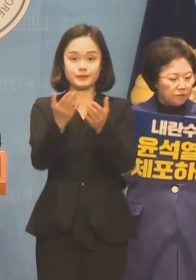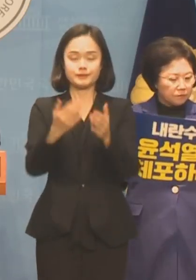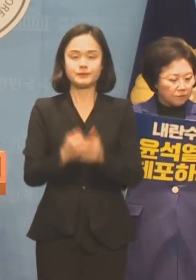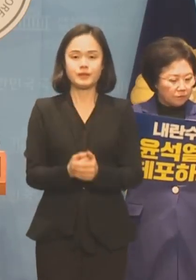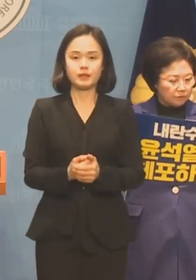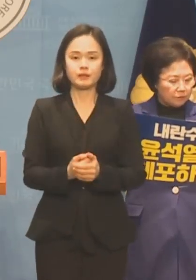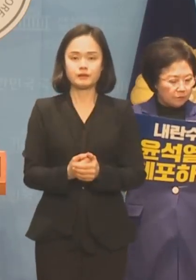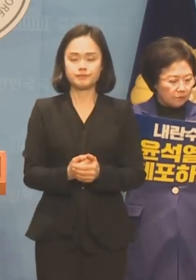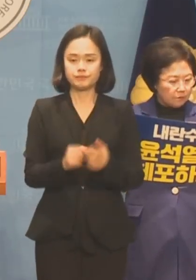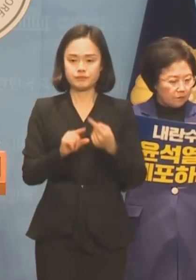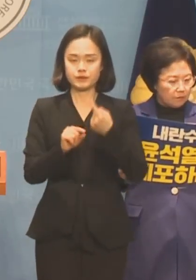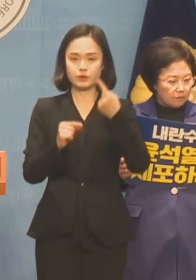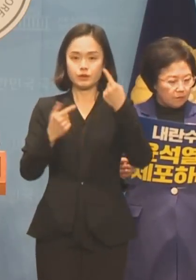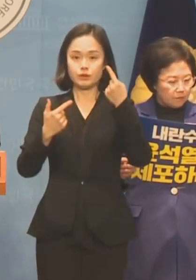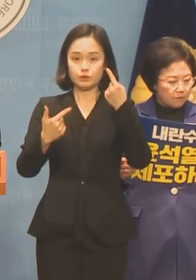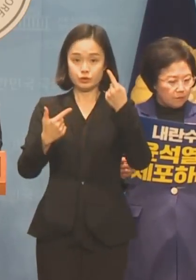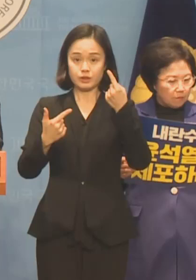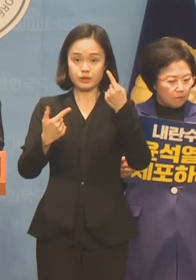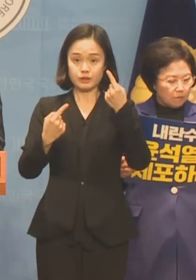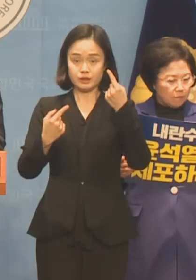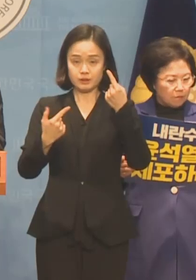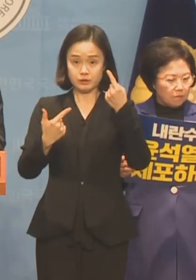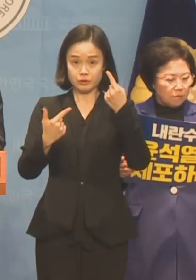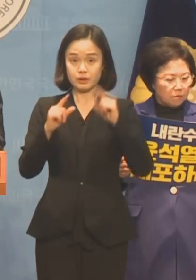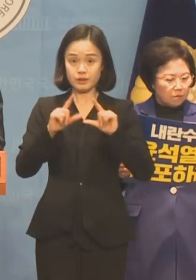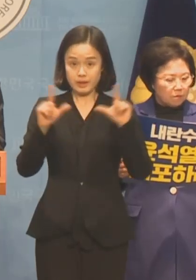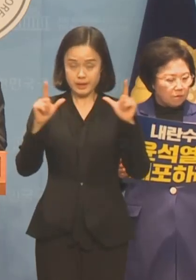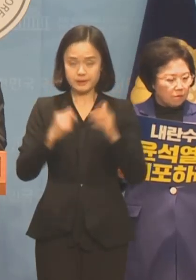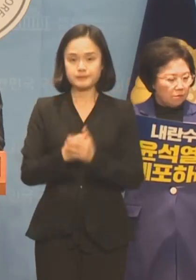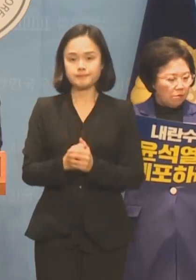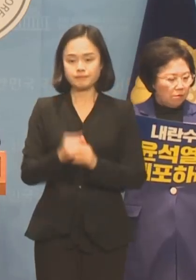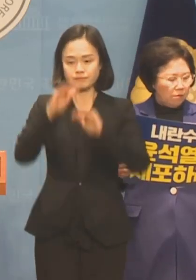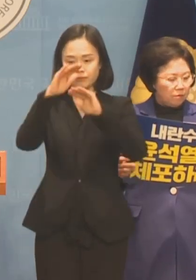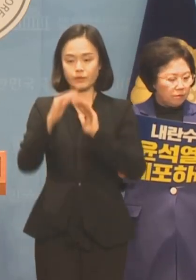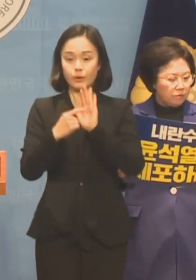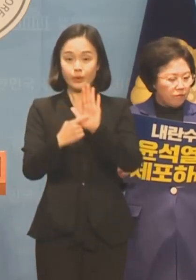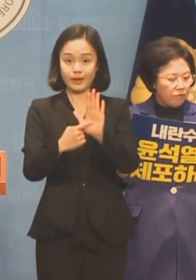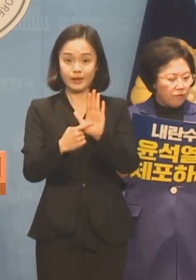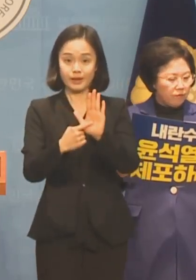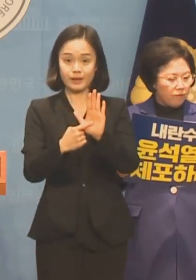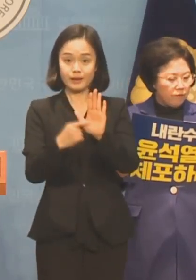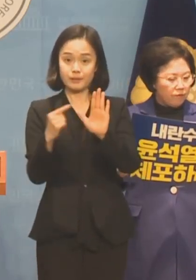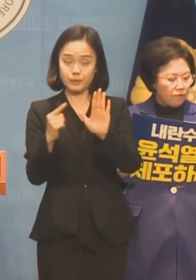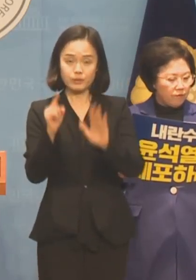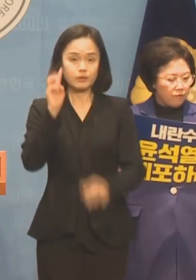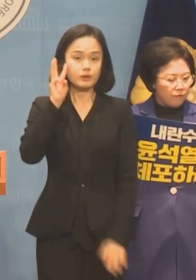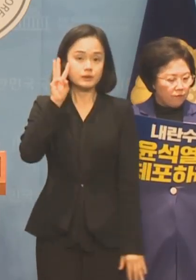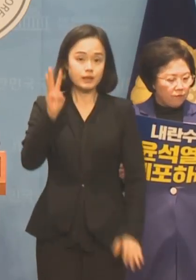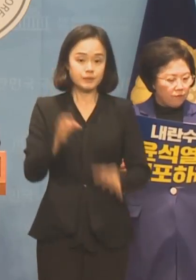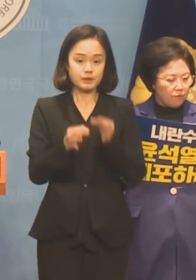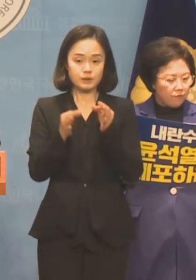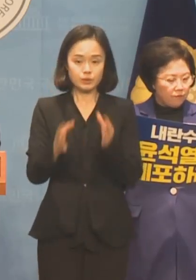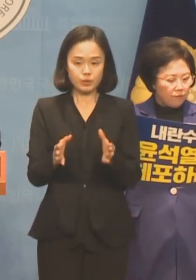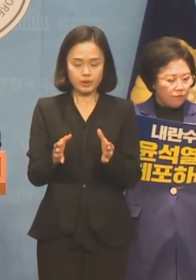더불어민주당 최고위원회에서 시연식을 통해 공개된 민주파출소는 약 3일간의 시범 운영을 거쳐 현재